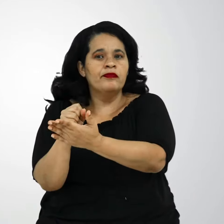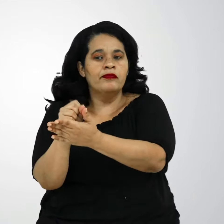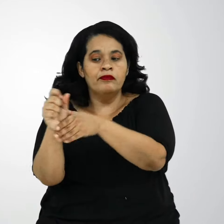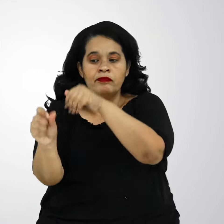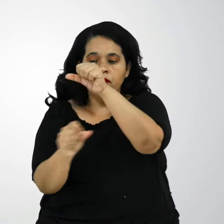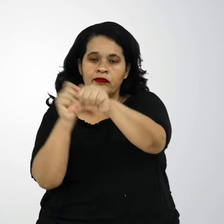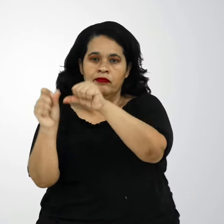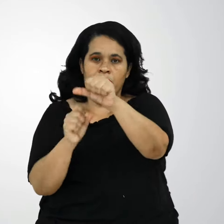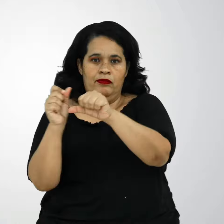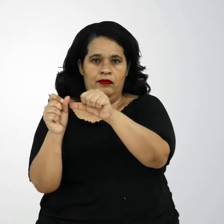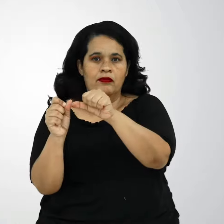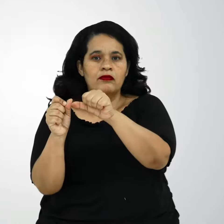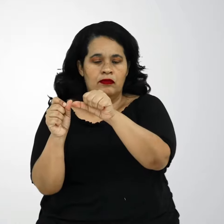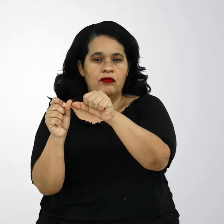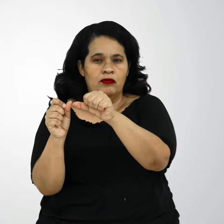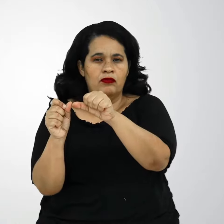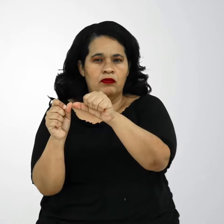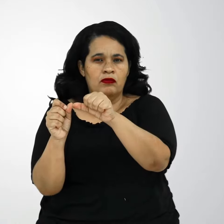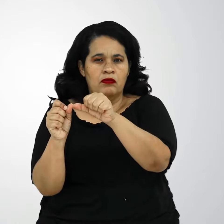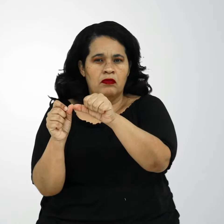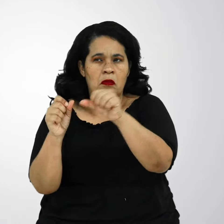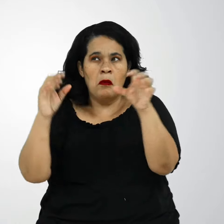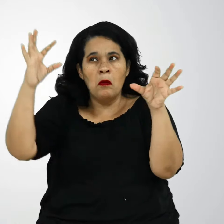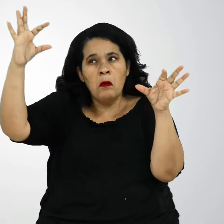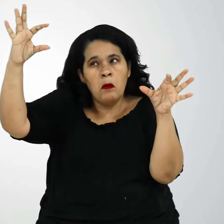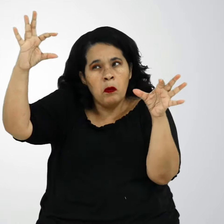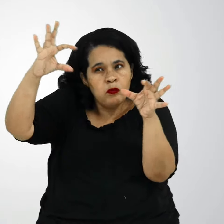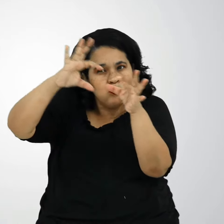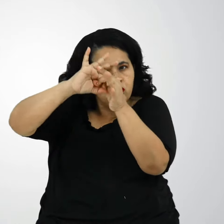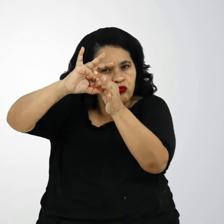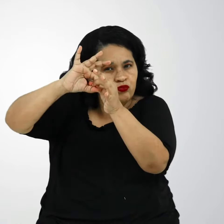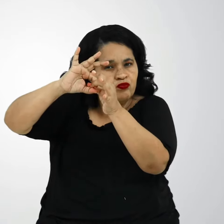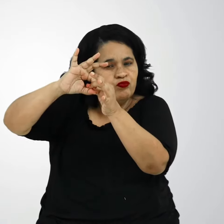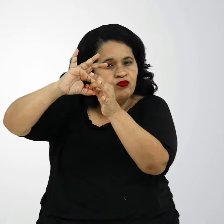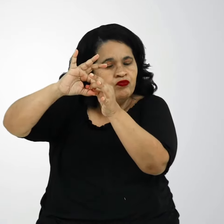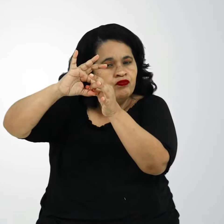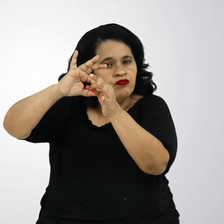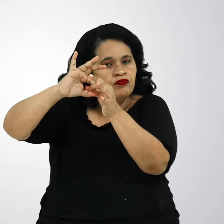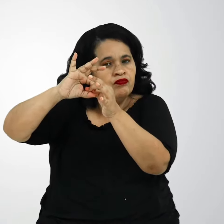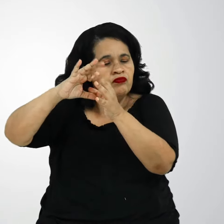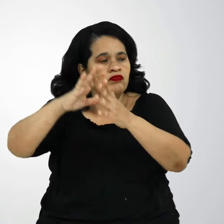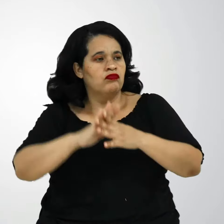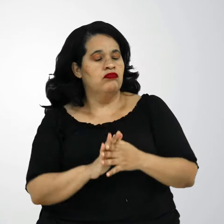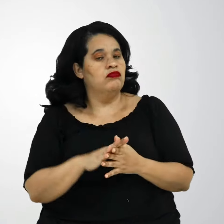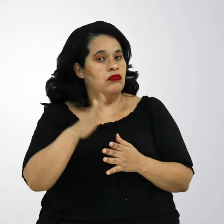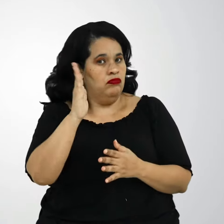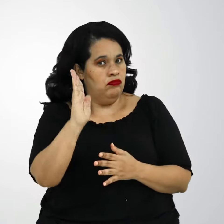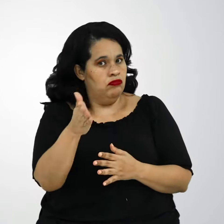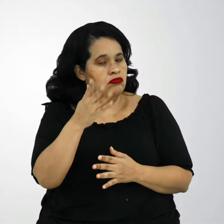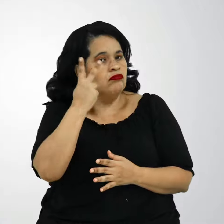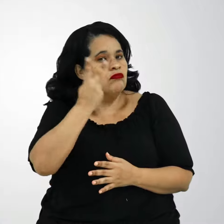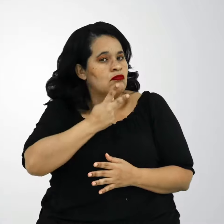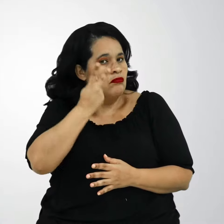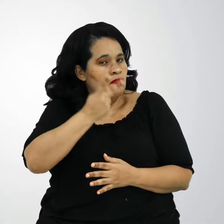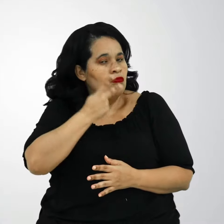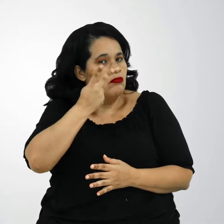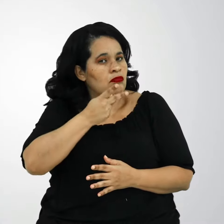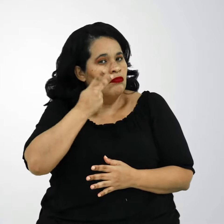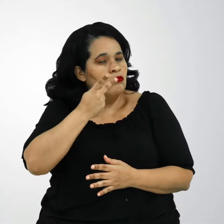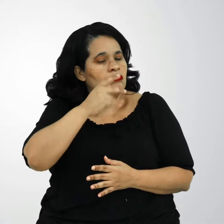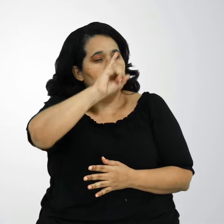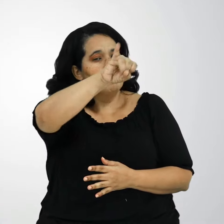nação, fazendo com essa nação uma nova aliança. Então lá, aí eu já me refiro a Jeremias